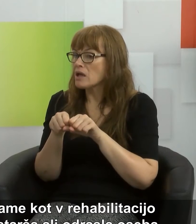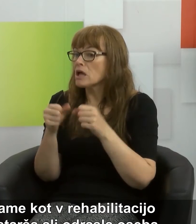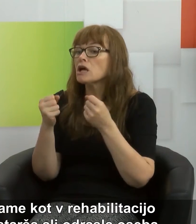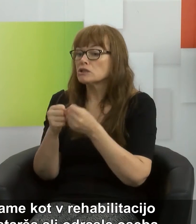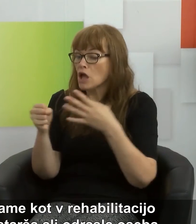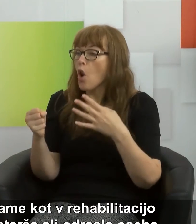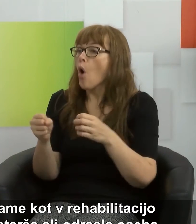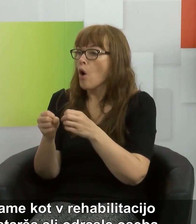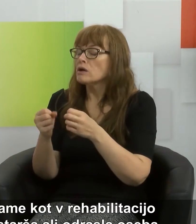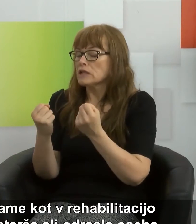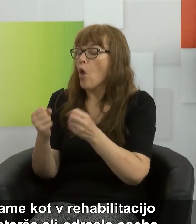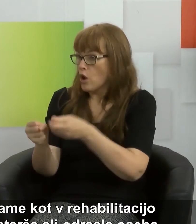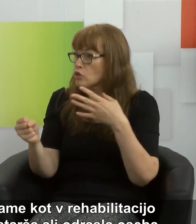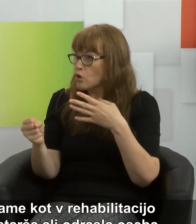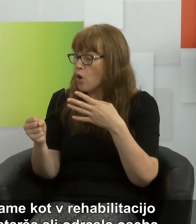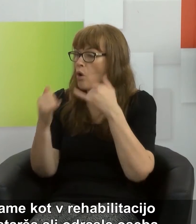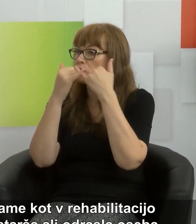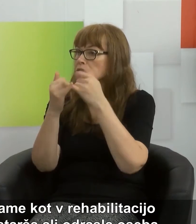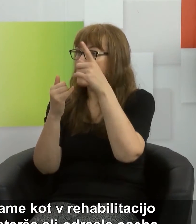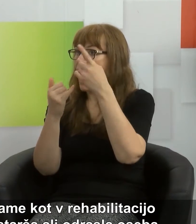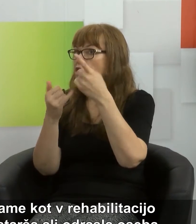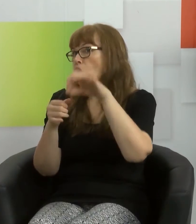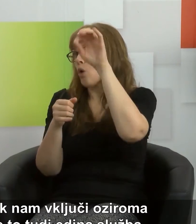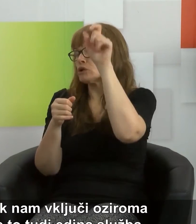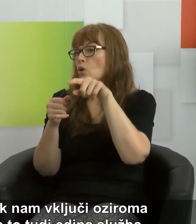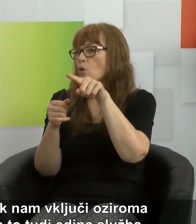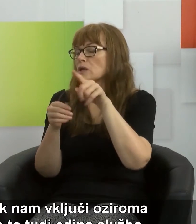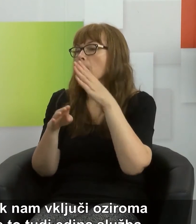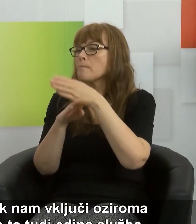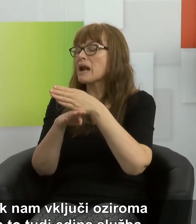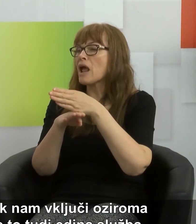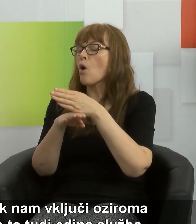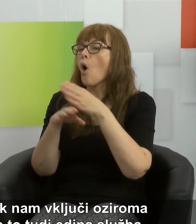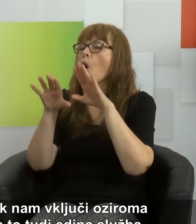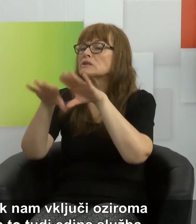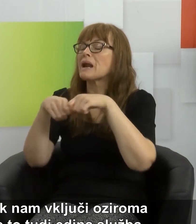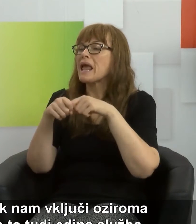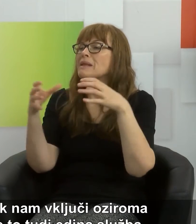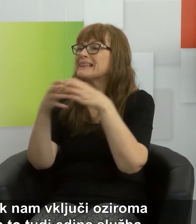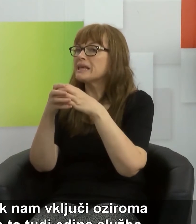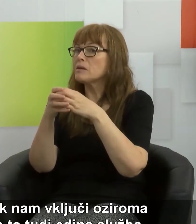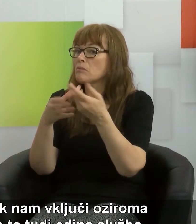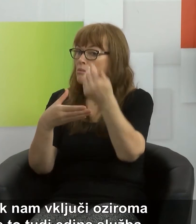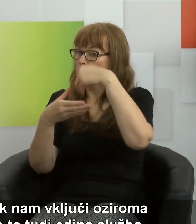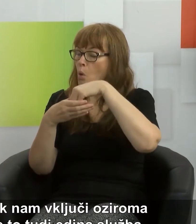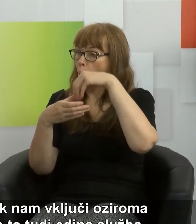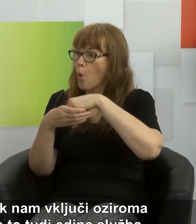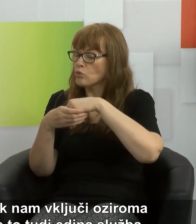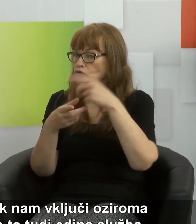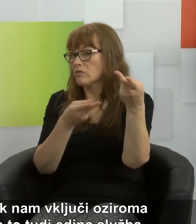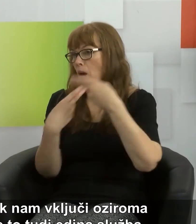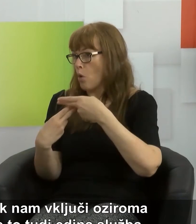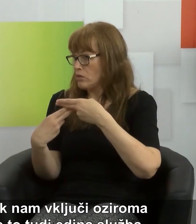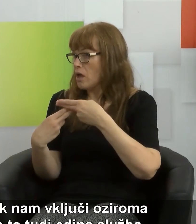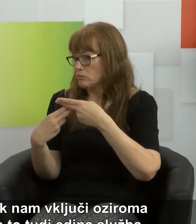zelo hitro, ko se starša ali odrasla oseba preko sprejemnega tima k nam vključi oziroma je